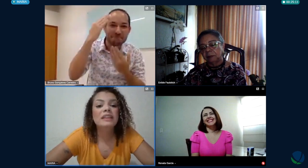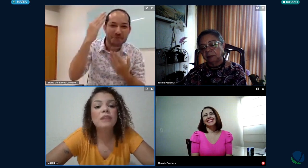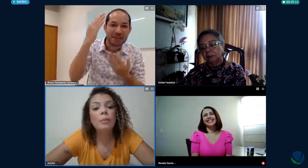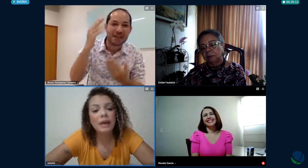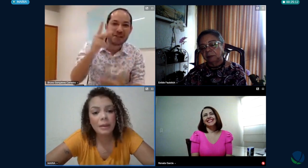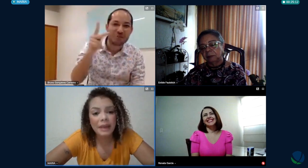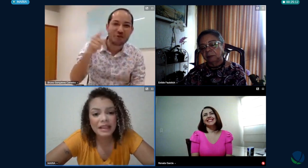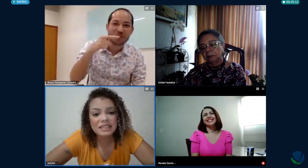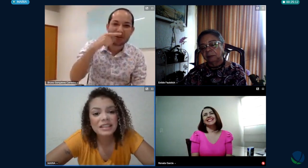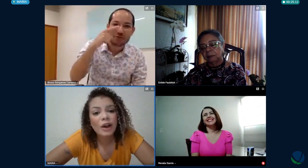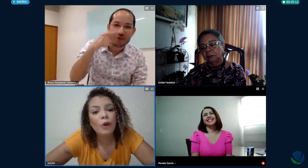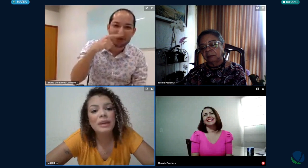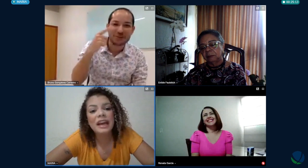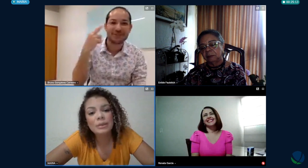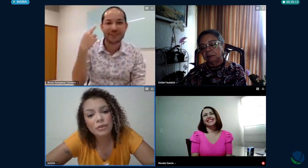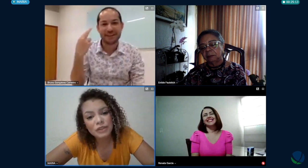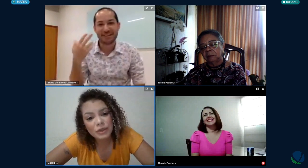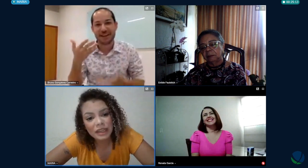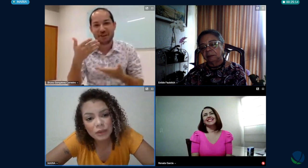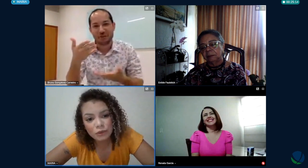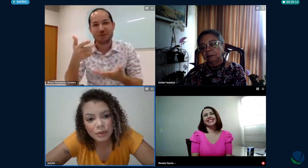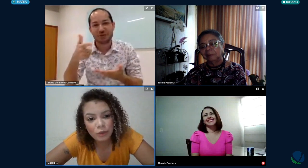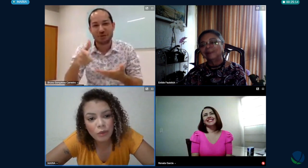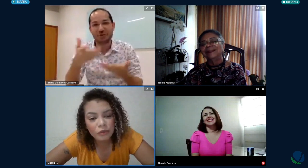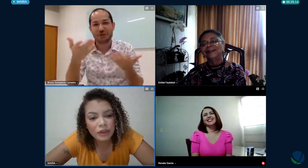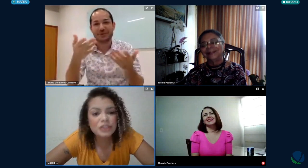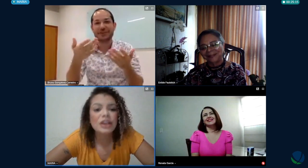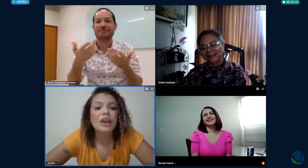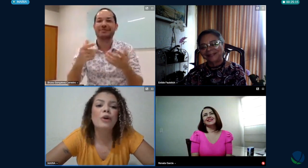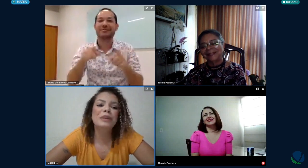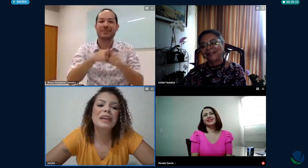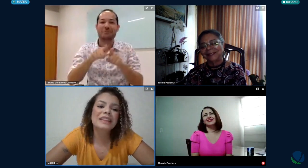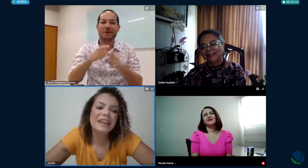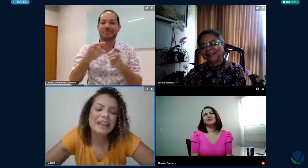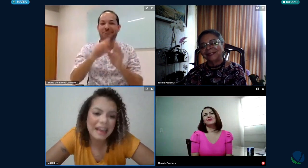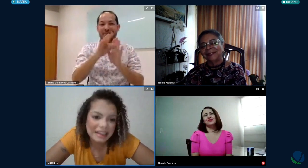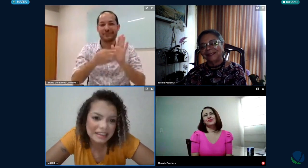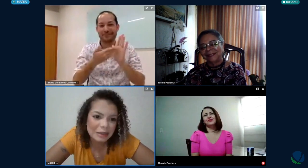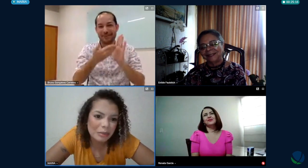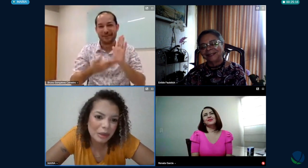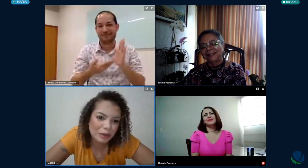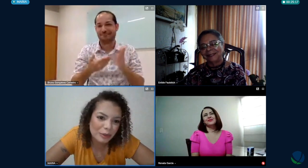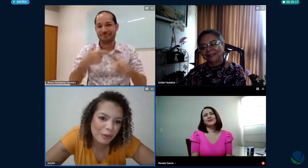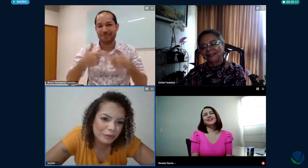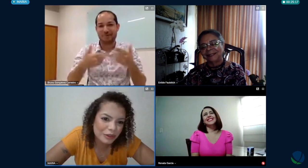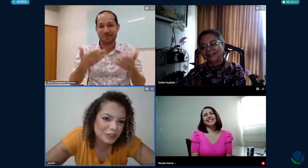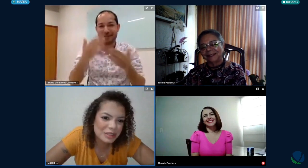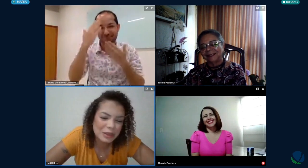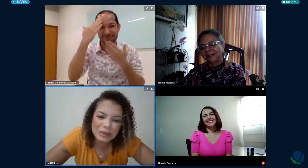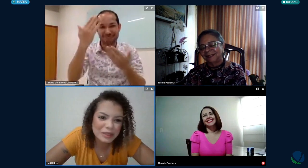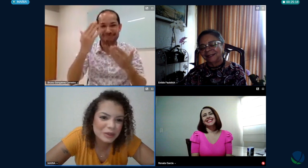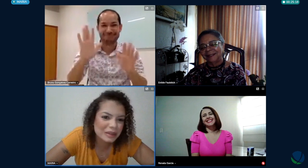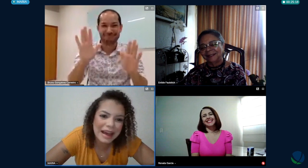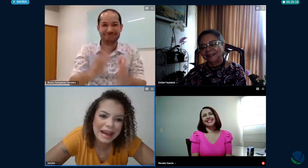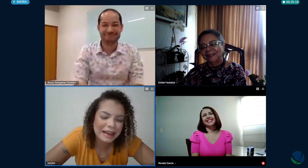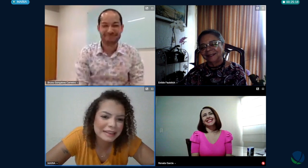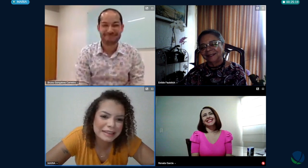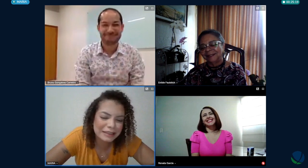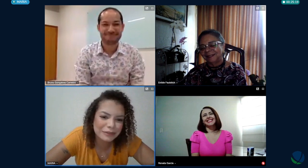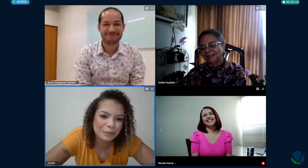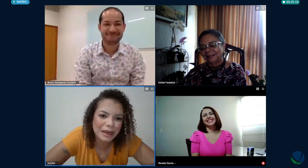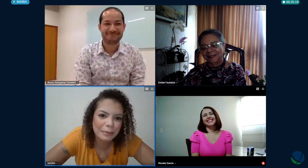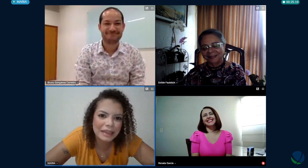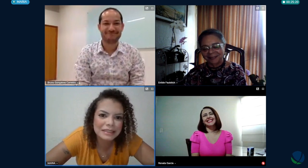movimento. Então, parabéns. Obrigada, professora Enilde, pelo convite. Obrigada, Renata, também pelo convite. Seu texto